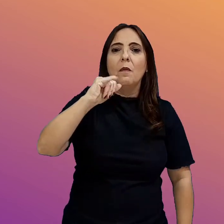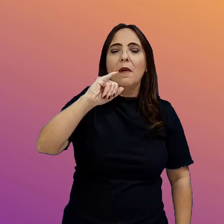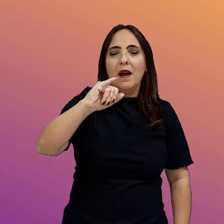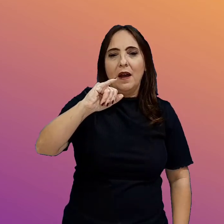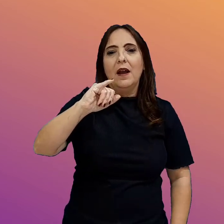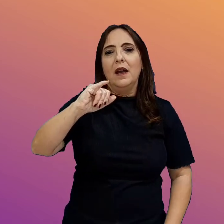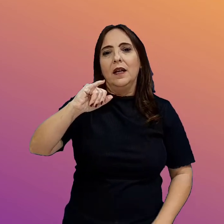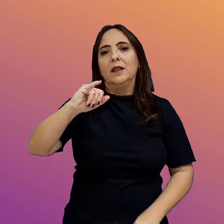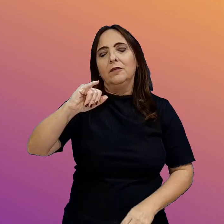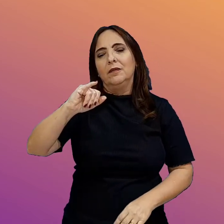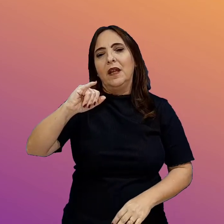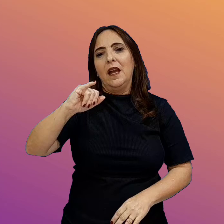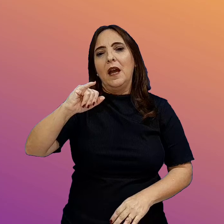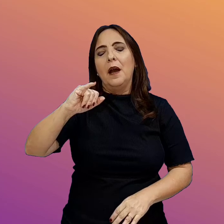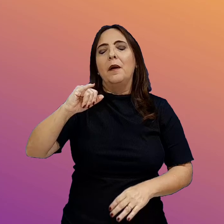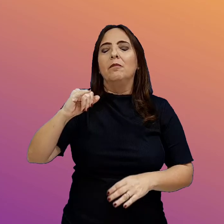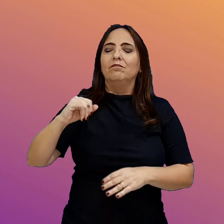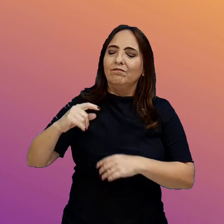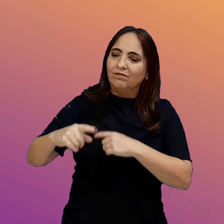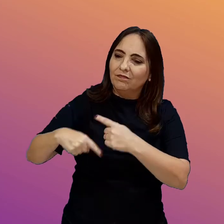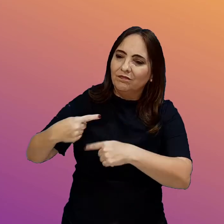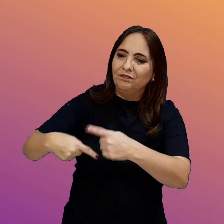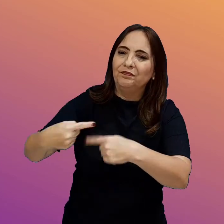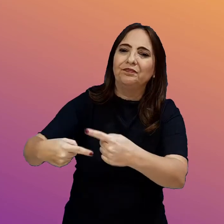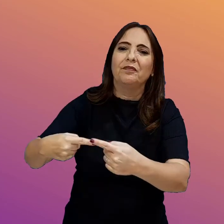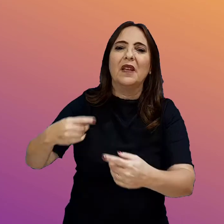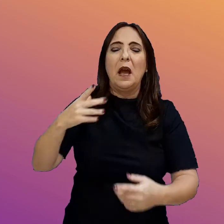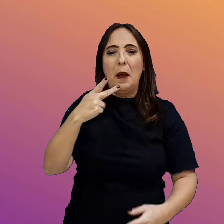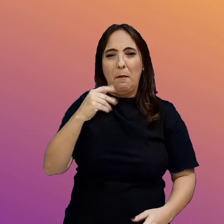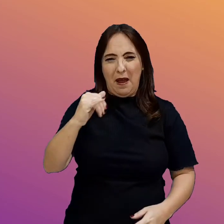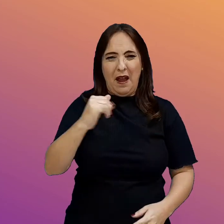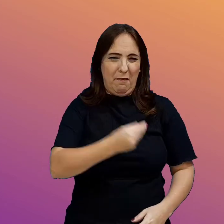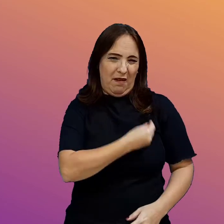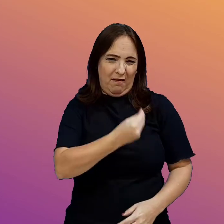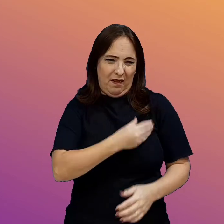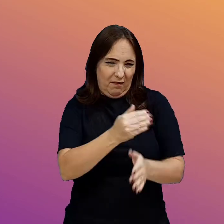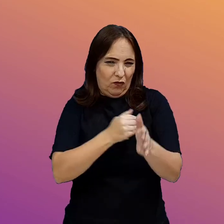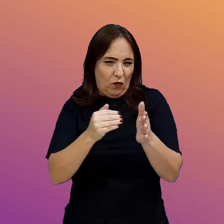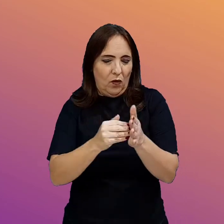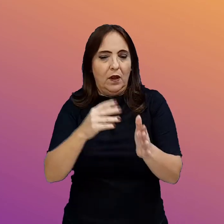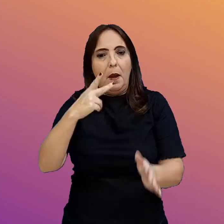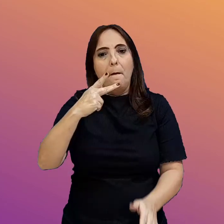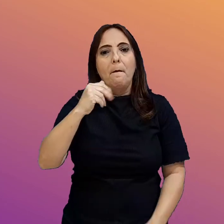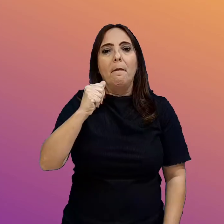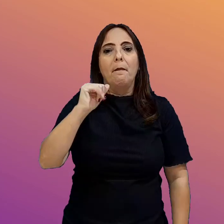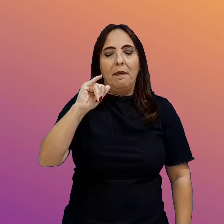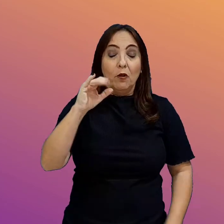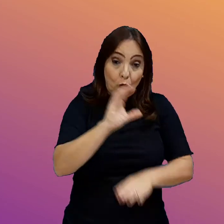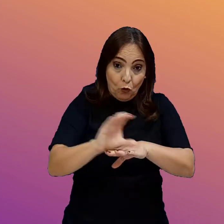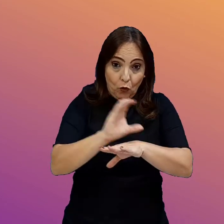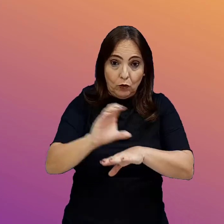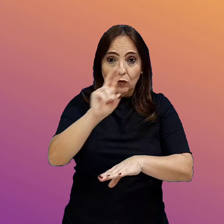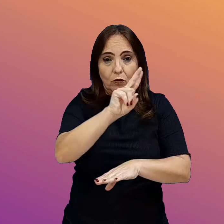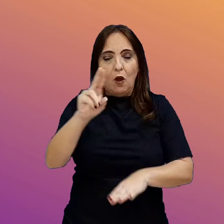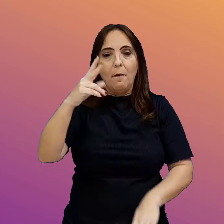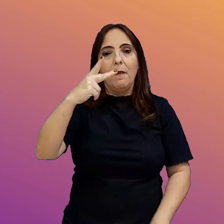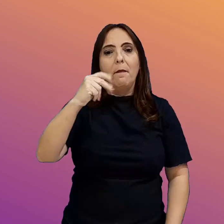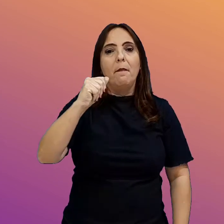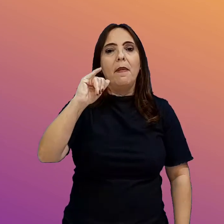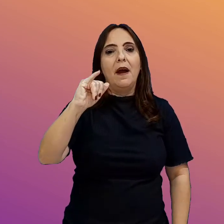Vida, que fala bastante acerca da criação dos filhos, mas nós precisávamos ser